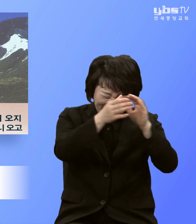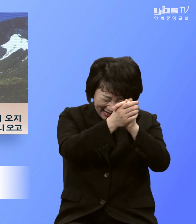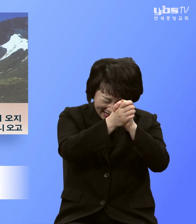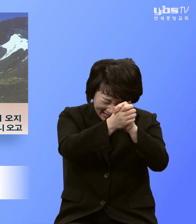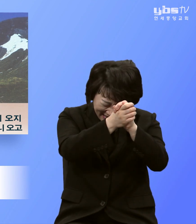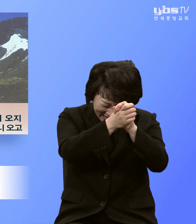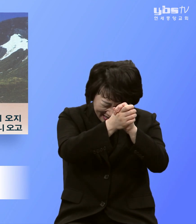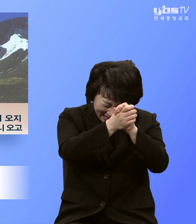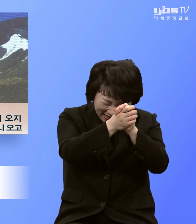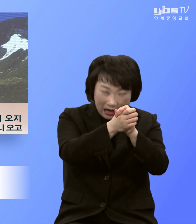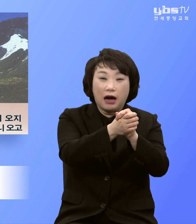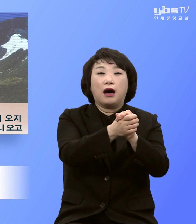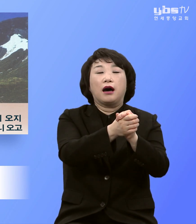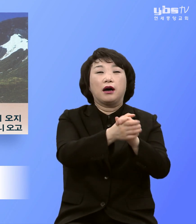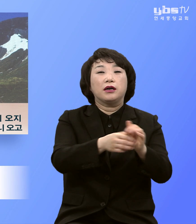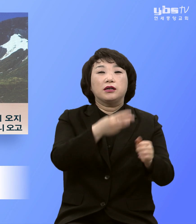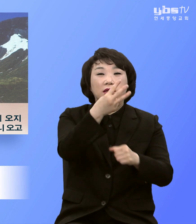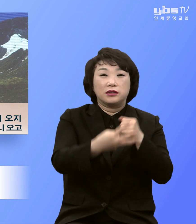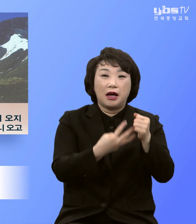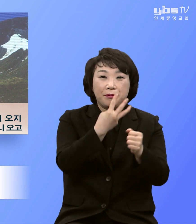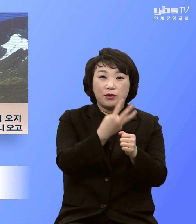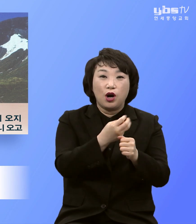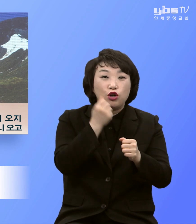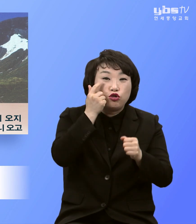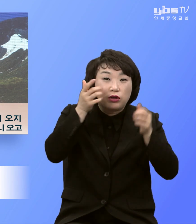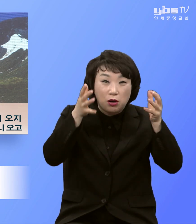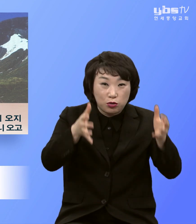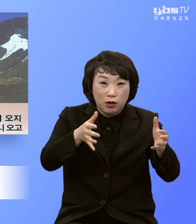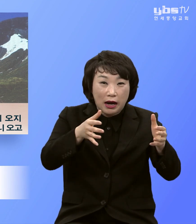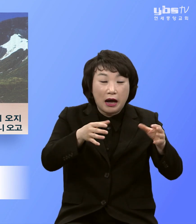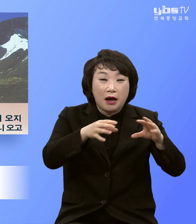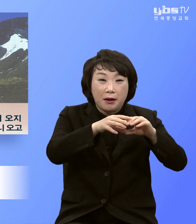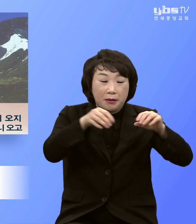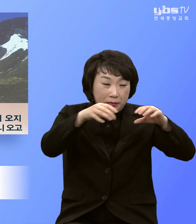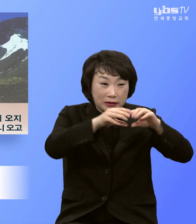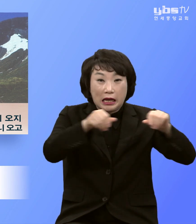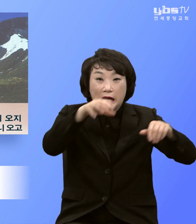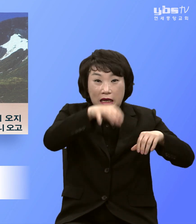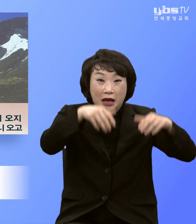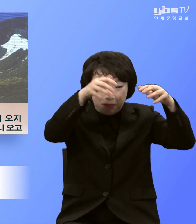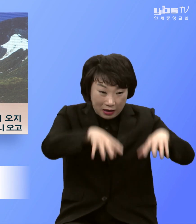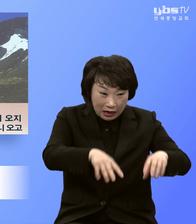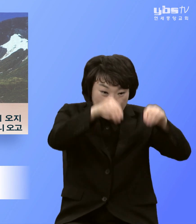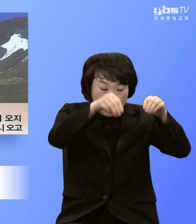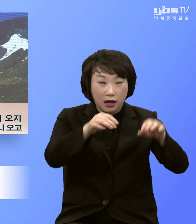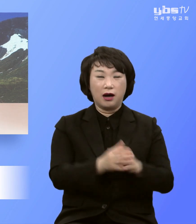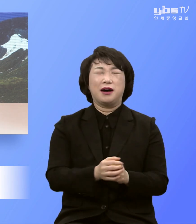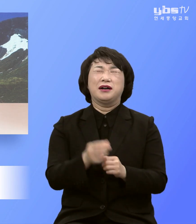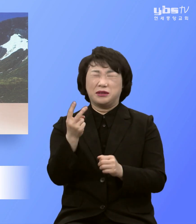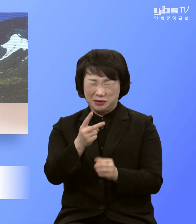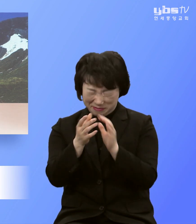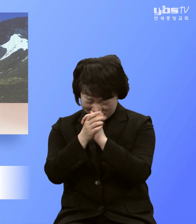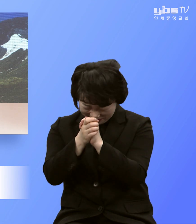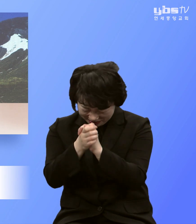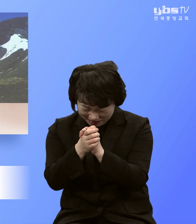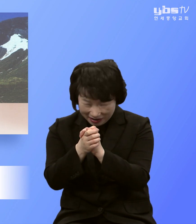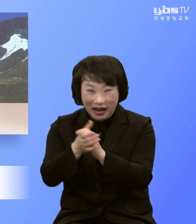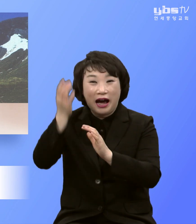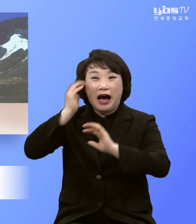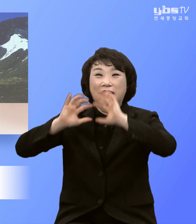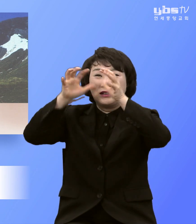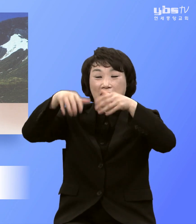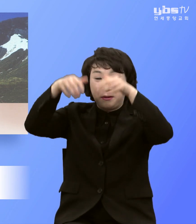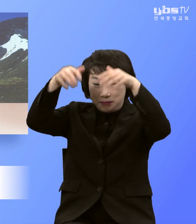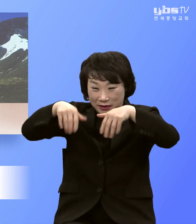않기를 간절히 기도한 즉 3년 6개월 동안 비가 오지 아니하고 다시 기도한 즉